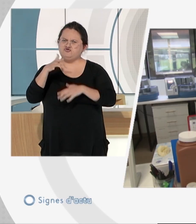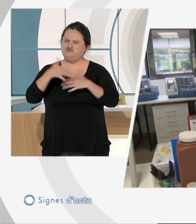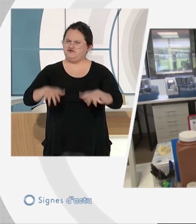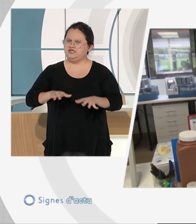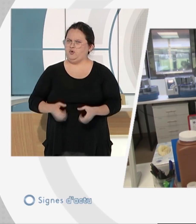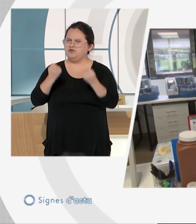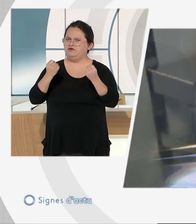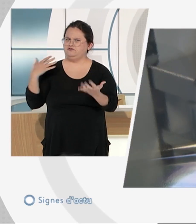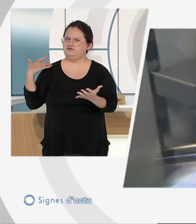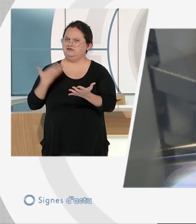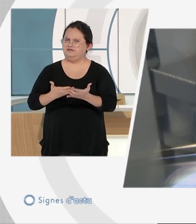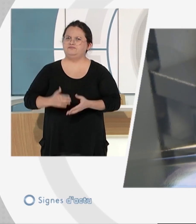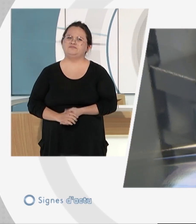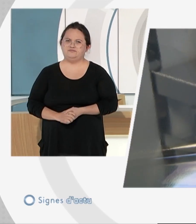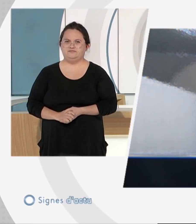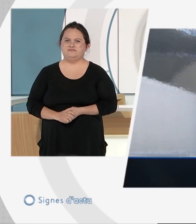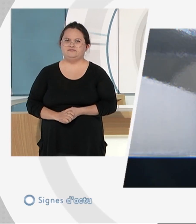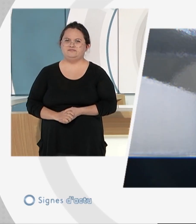savoir-faire.